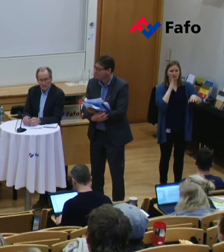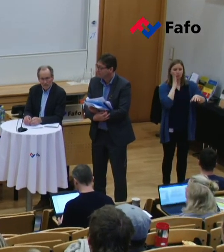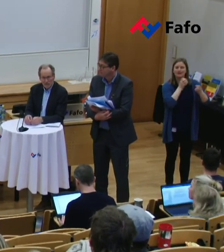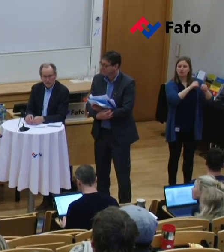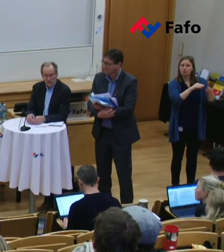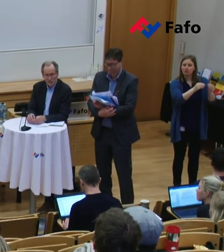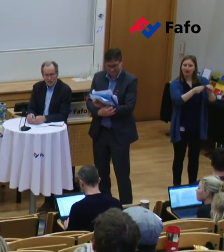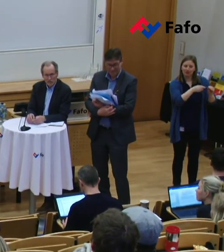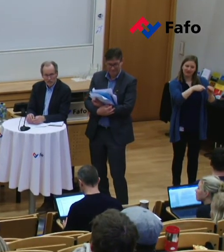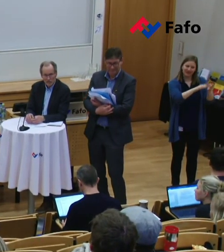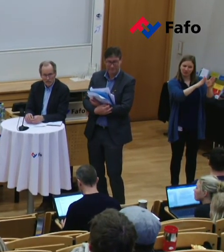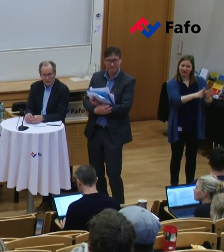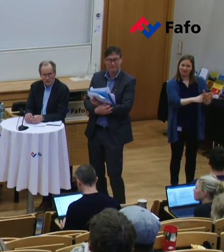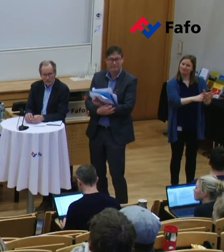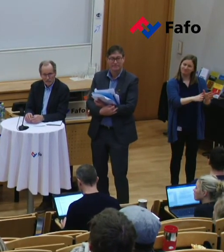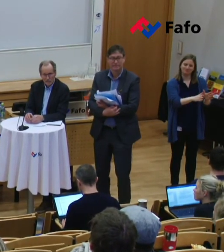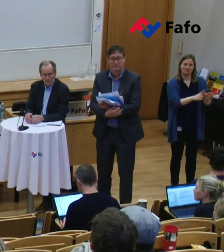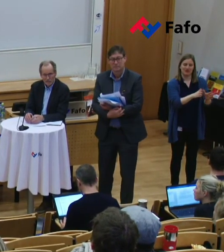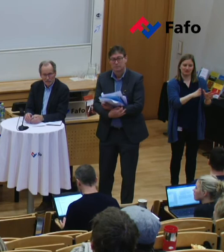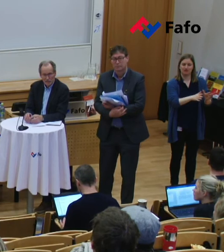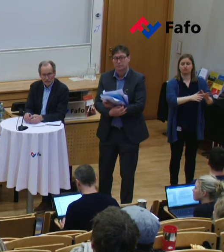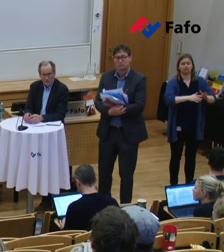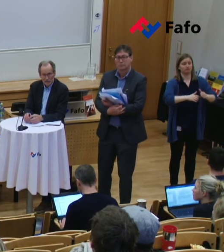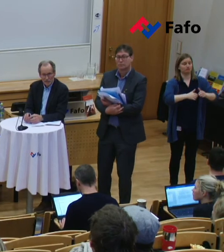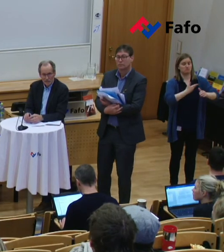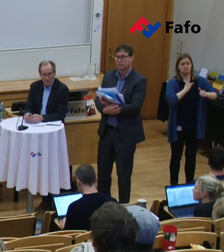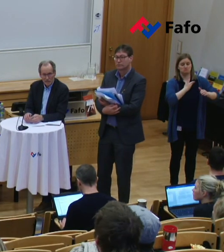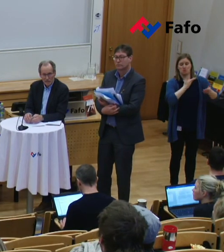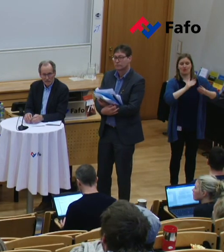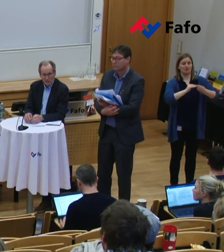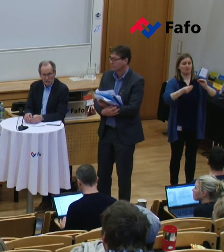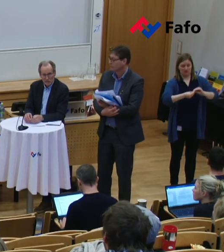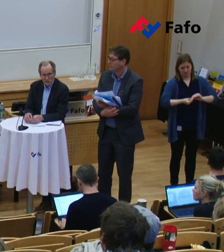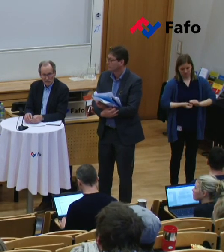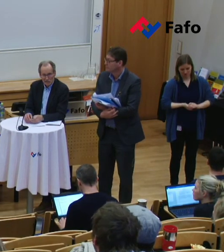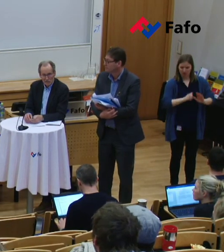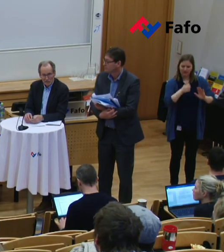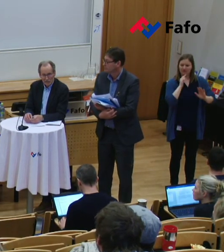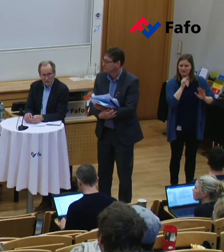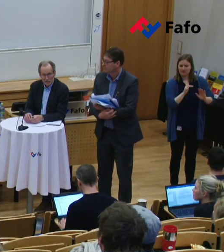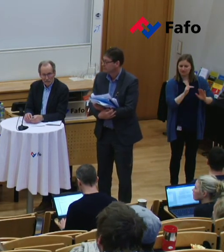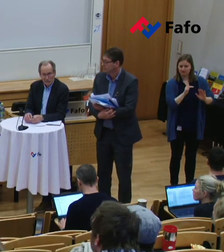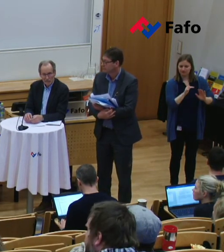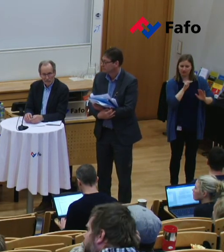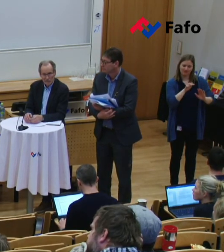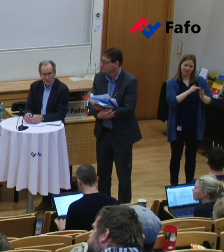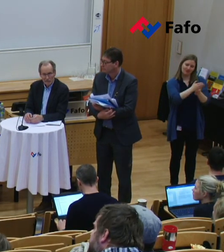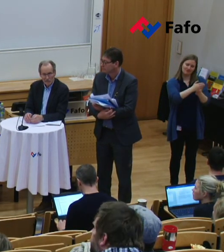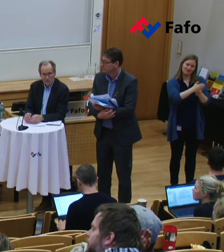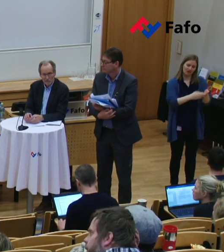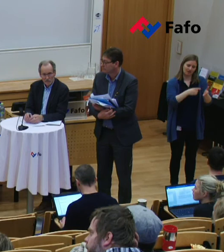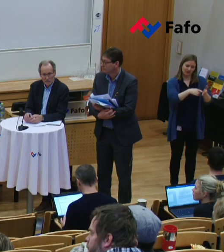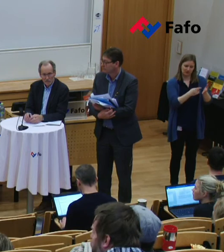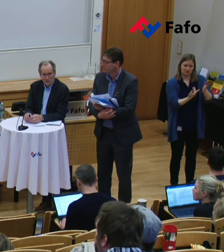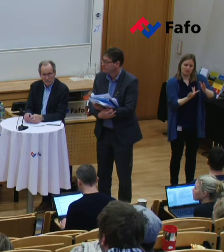bostedsløshetsproblemet med denne modellen, men det utrolig mye mer sammensatt, og derfor jeg sier altså dette en del av det som kan gå